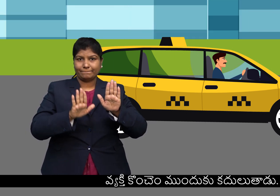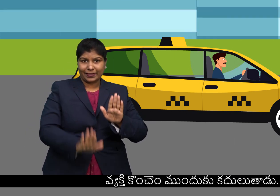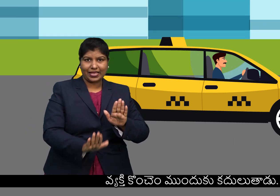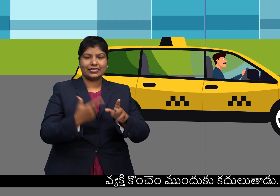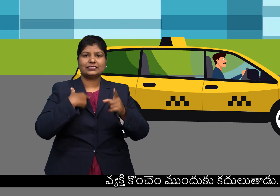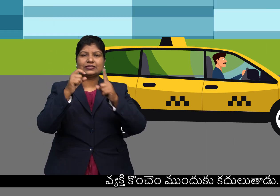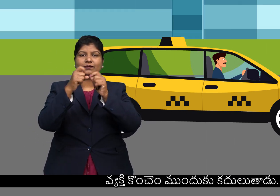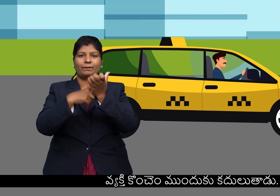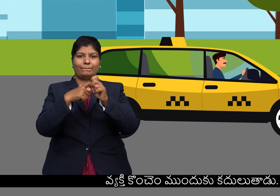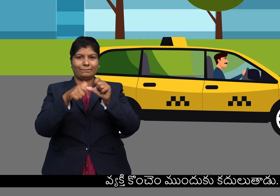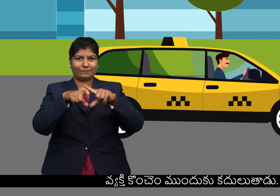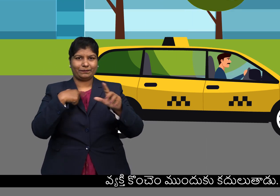కొంచెం ముందుకు కదులుతాడు.